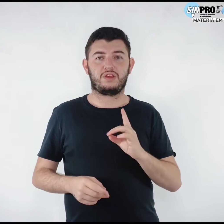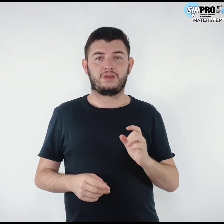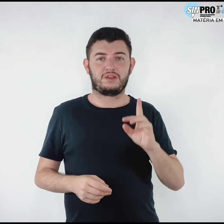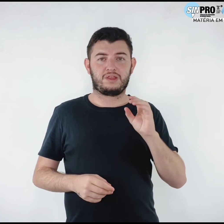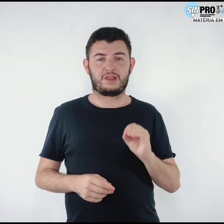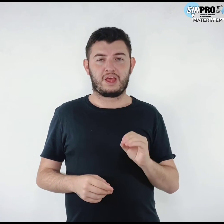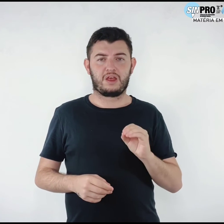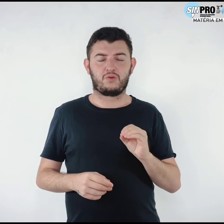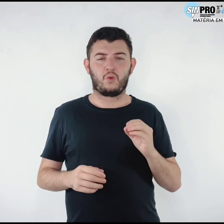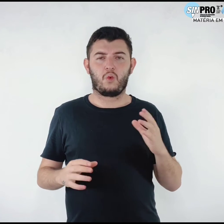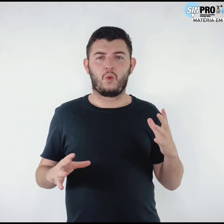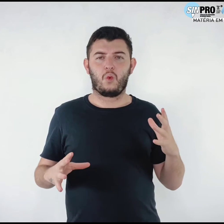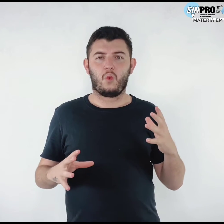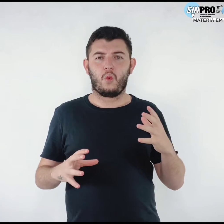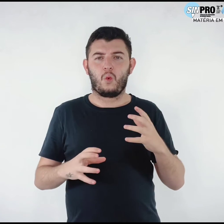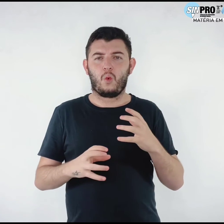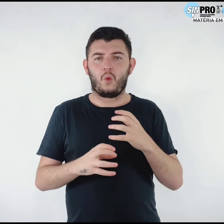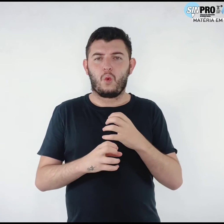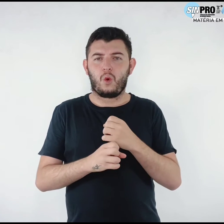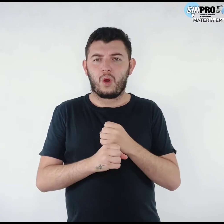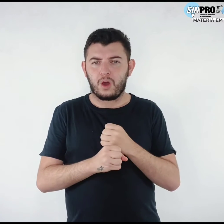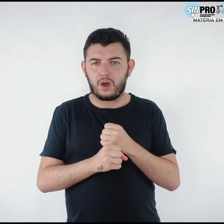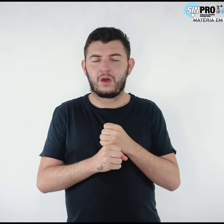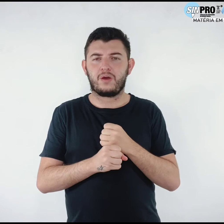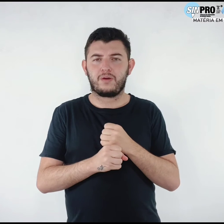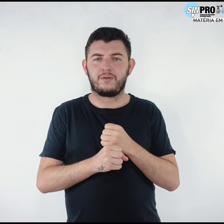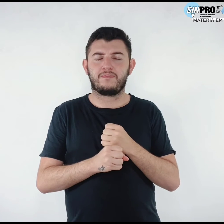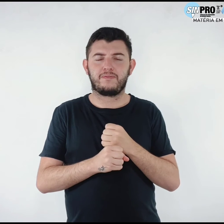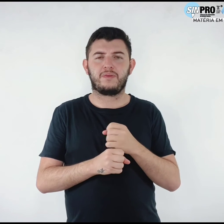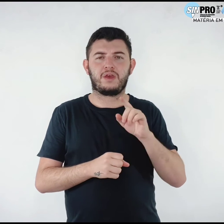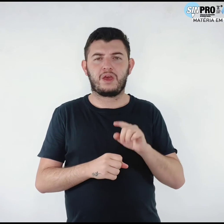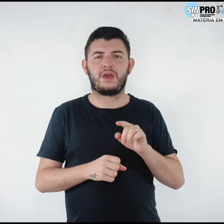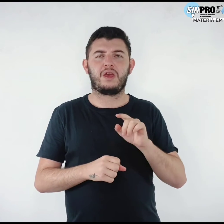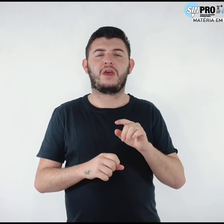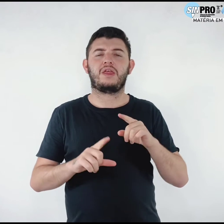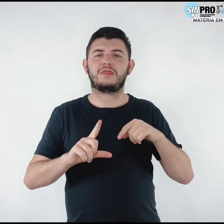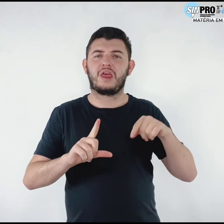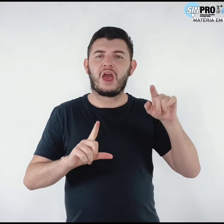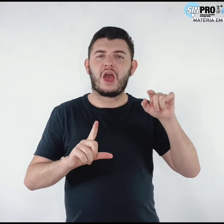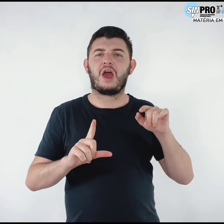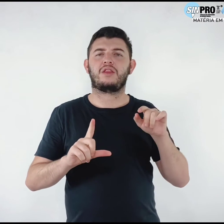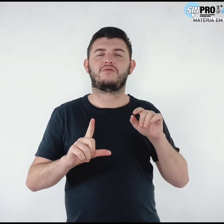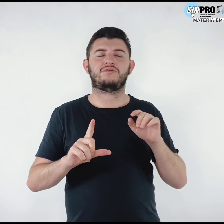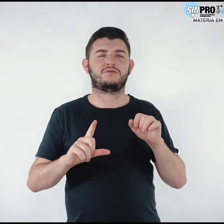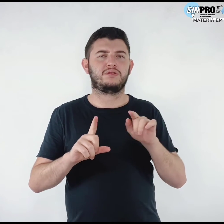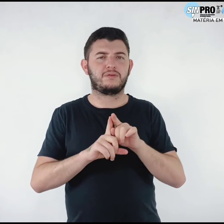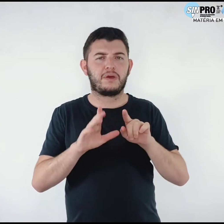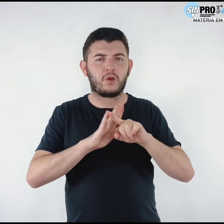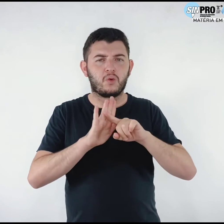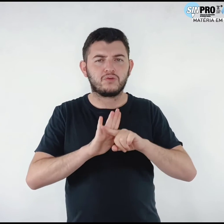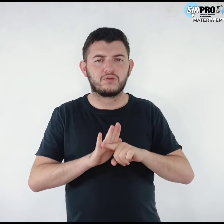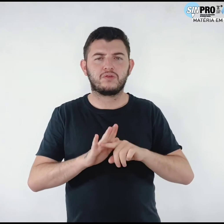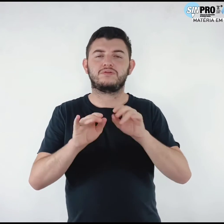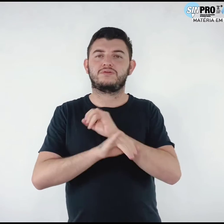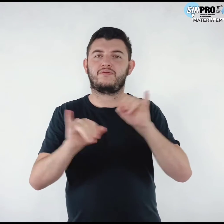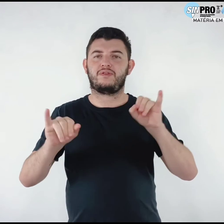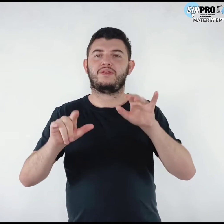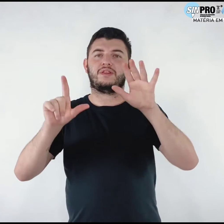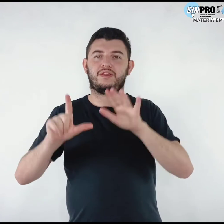compilados pela consultoria e divulgados nesta semana, indica que 8